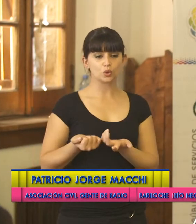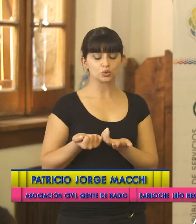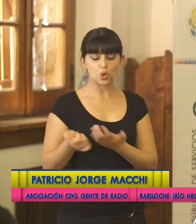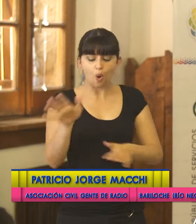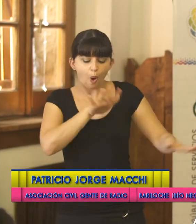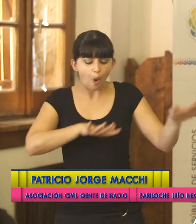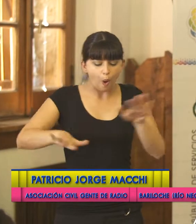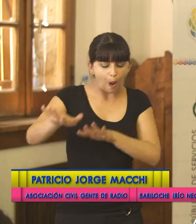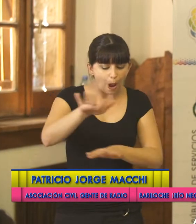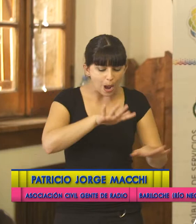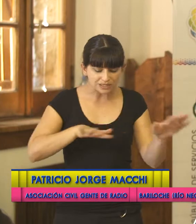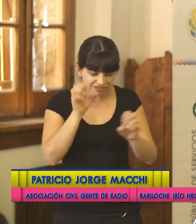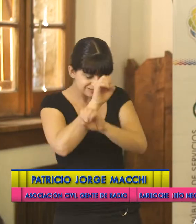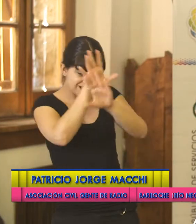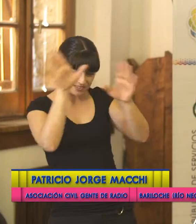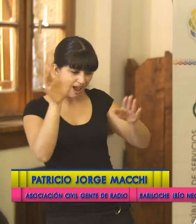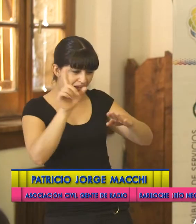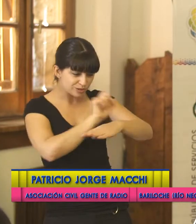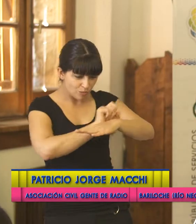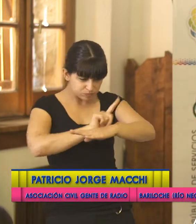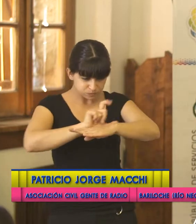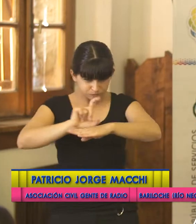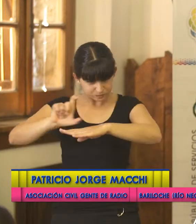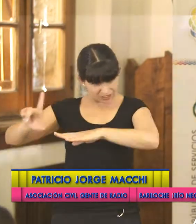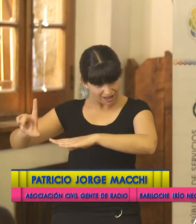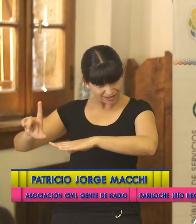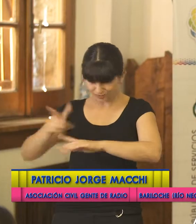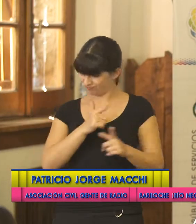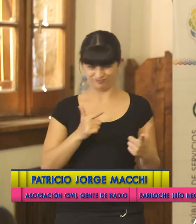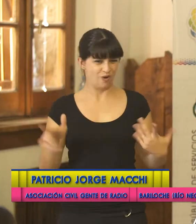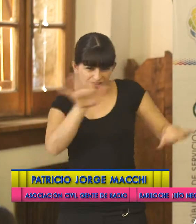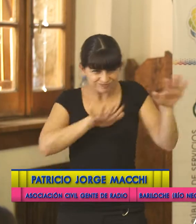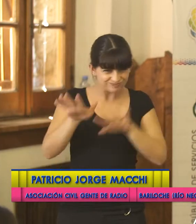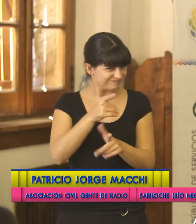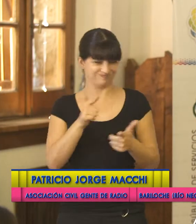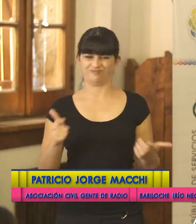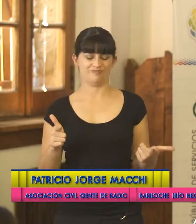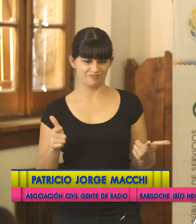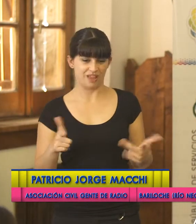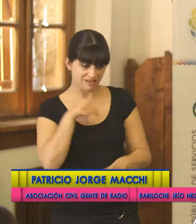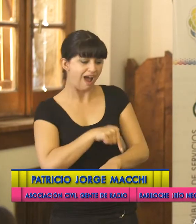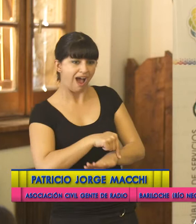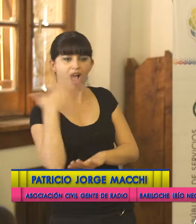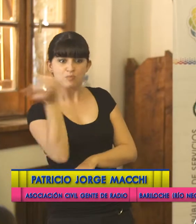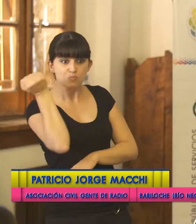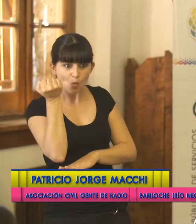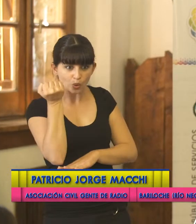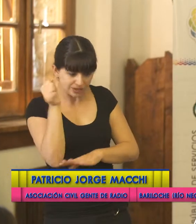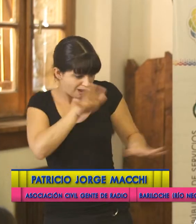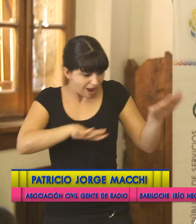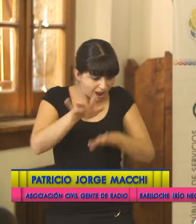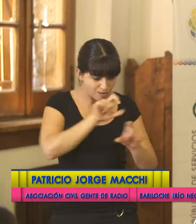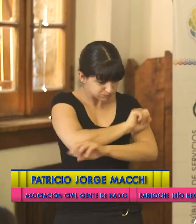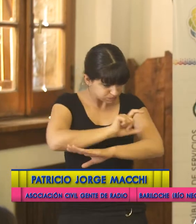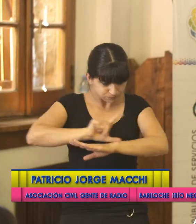claro del espectro radioeléctrico y para nosotros eso es sumamente importante porque es la única